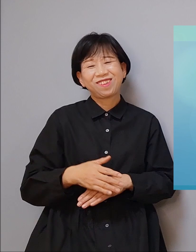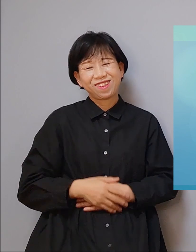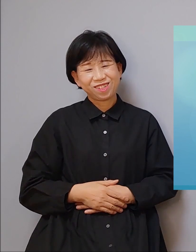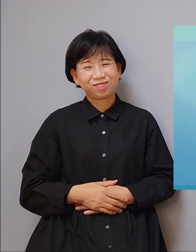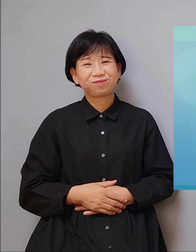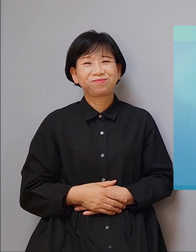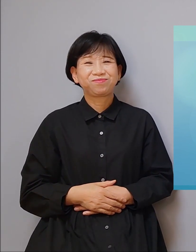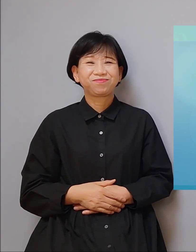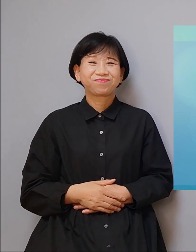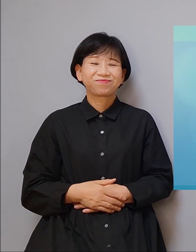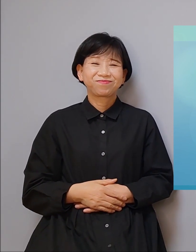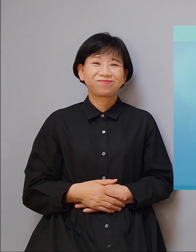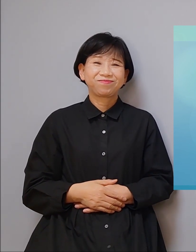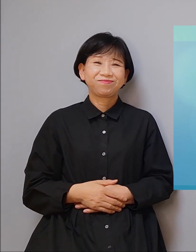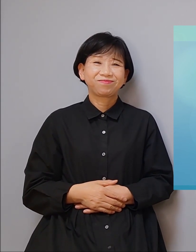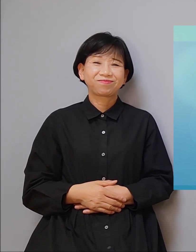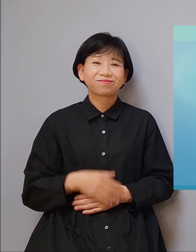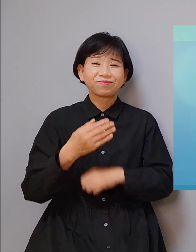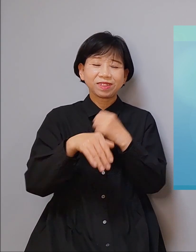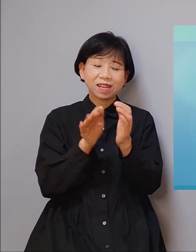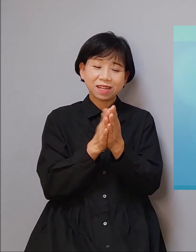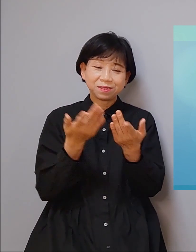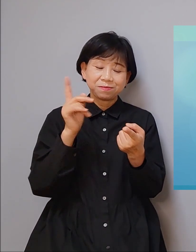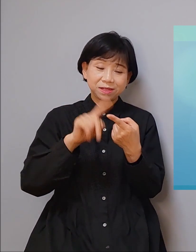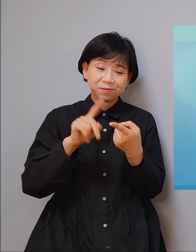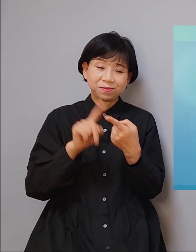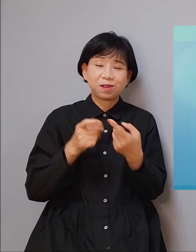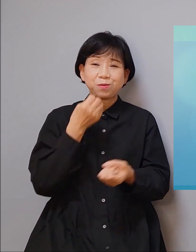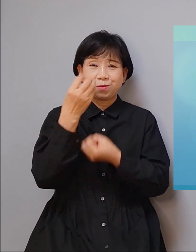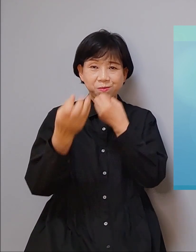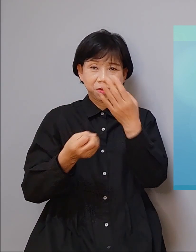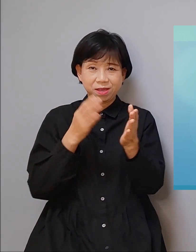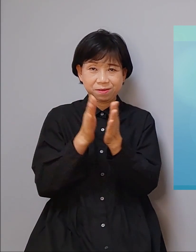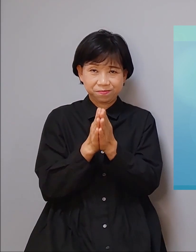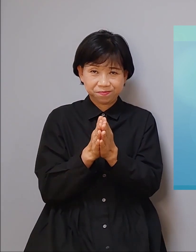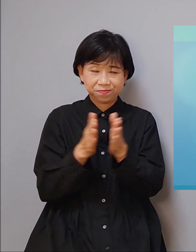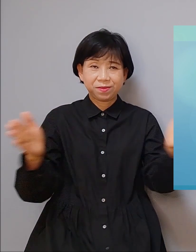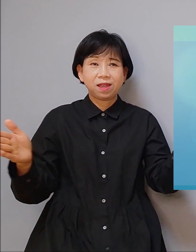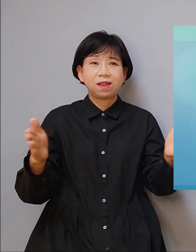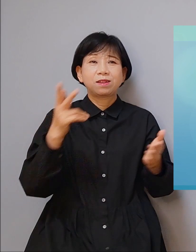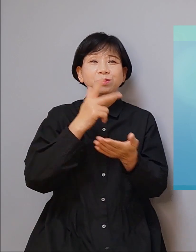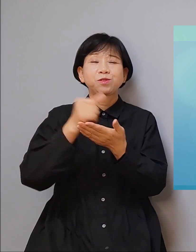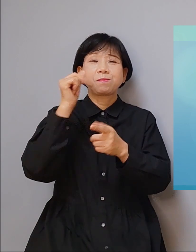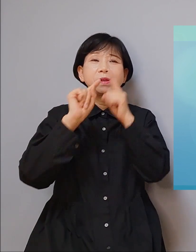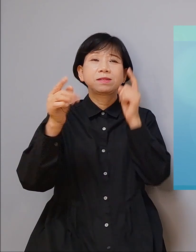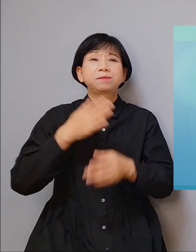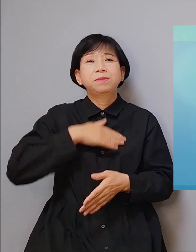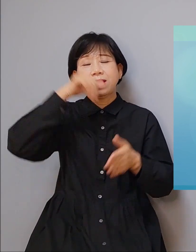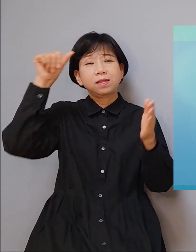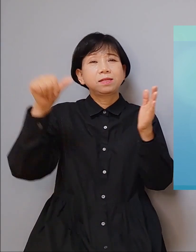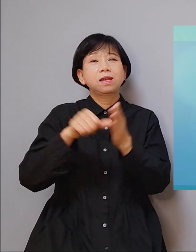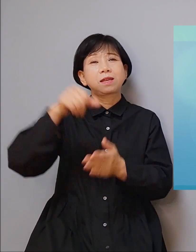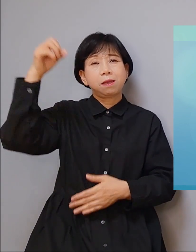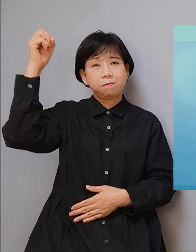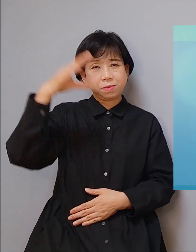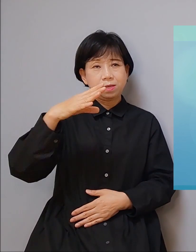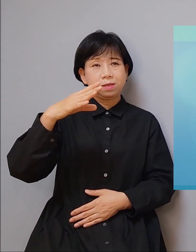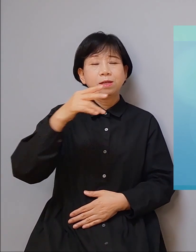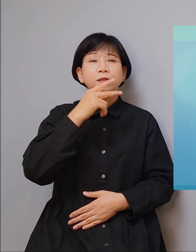네. 우리 하나님의 말씀에 대한 우리의 고백 같이 합니다. 주의 말씀은 내